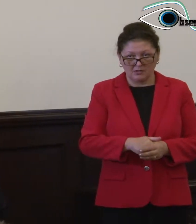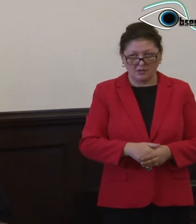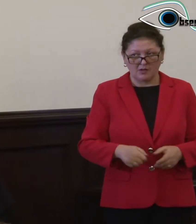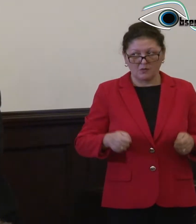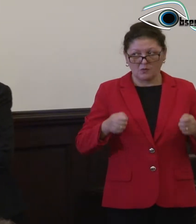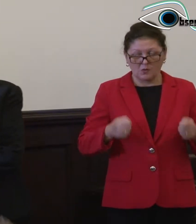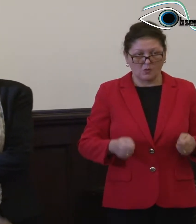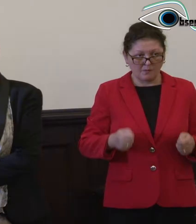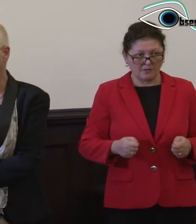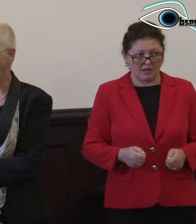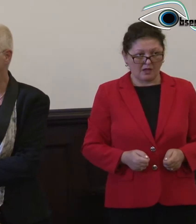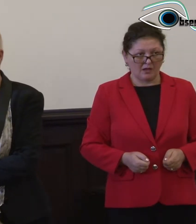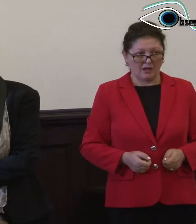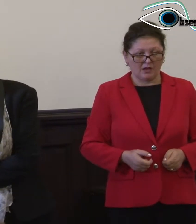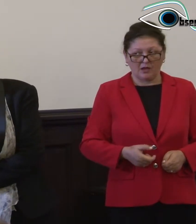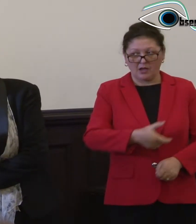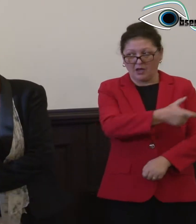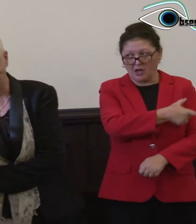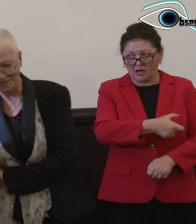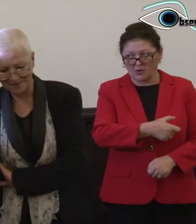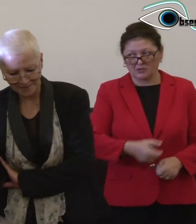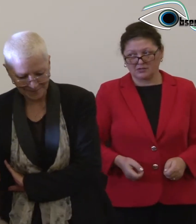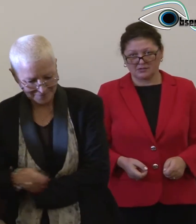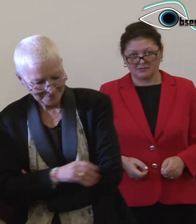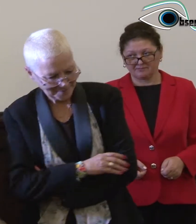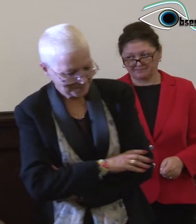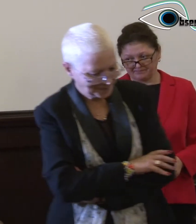Cracopa, un om excepțional, un om potrivit la locul potrivit.